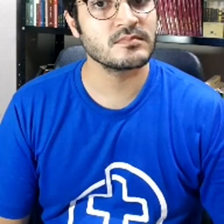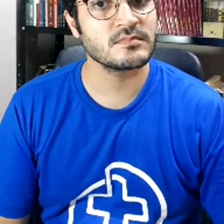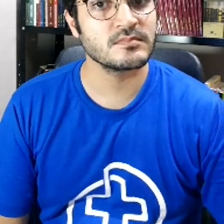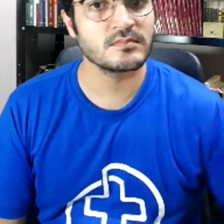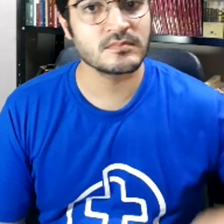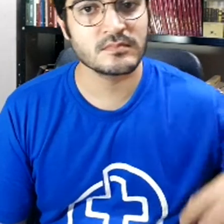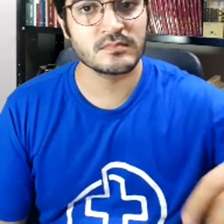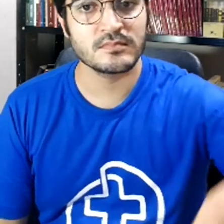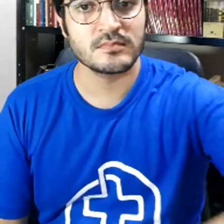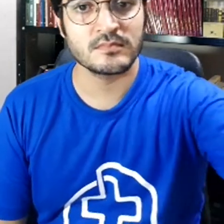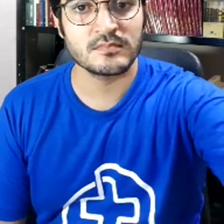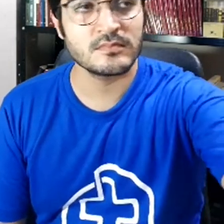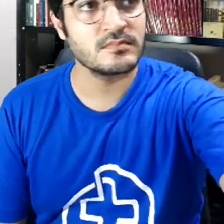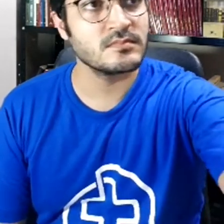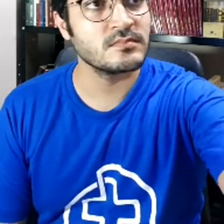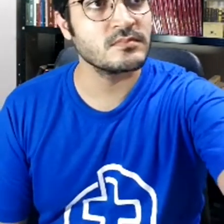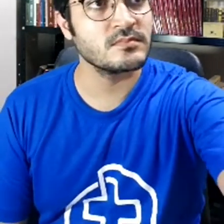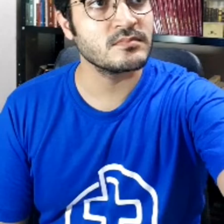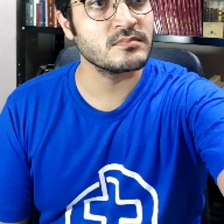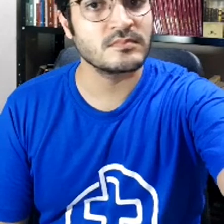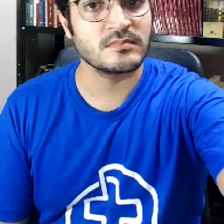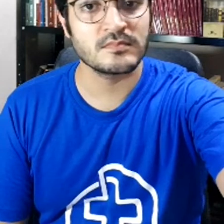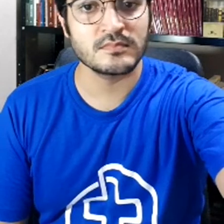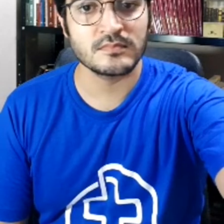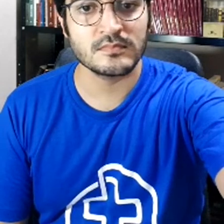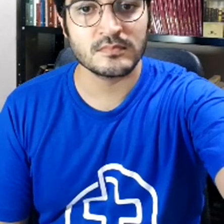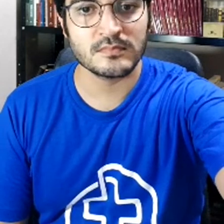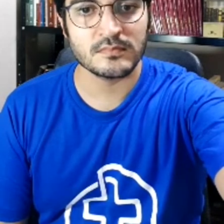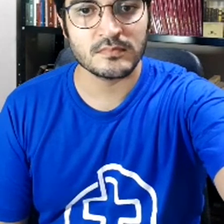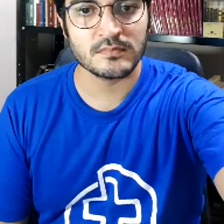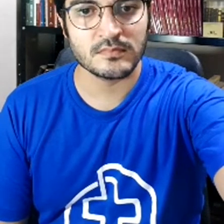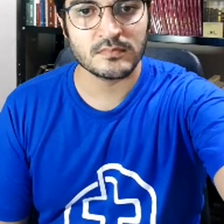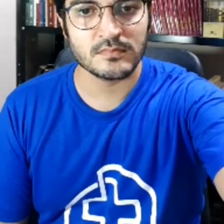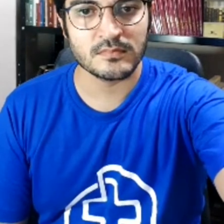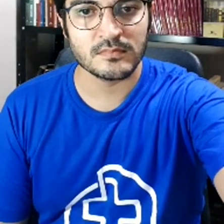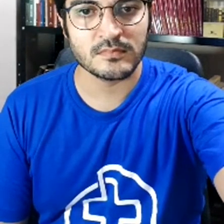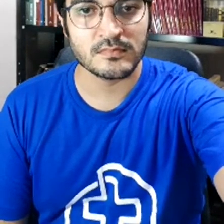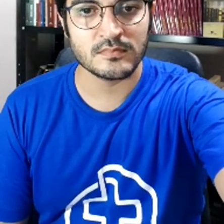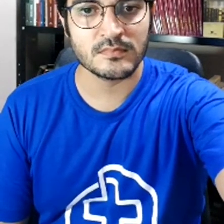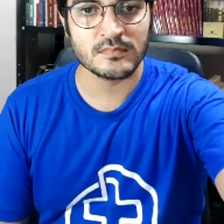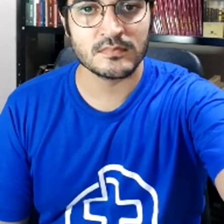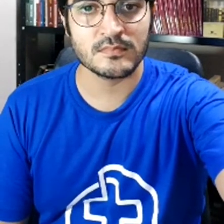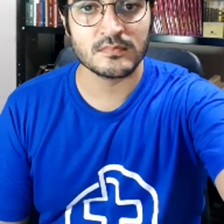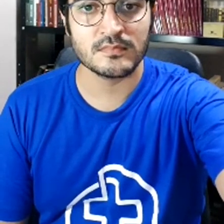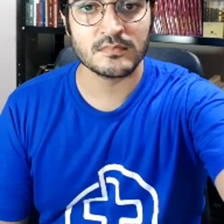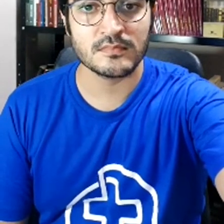É porque eu amo o Senhor.